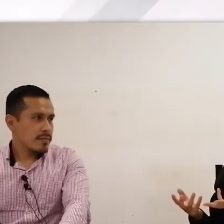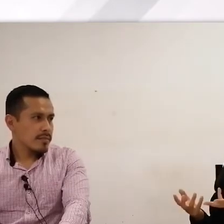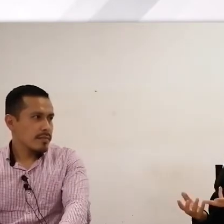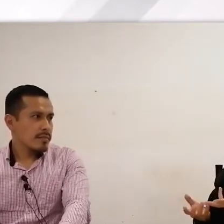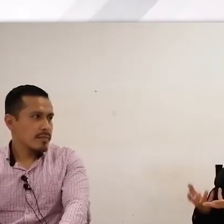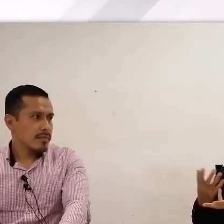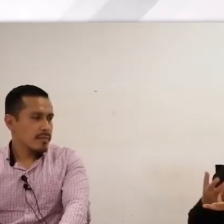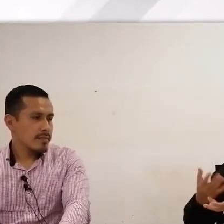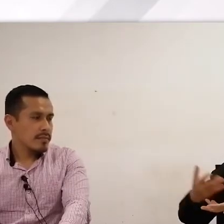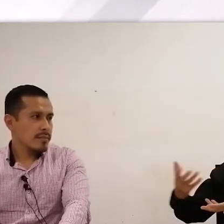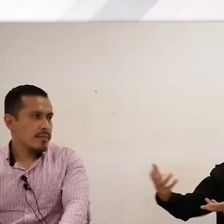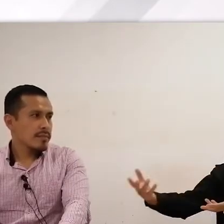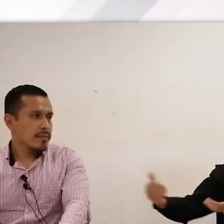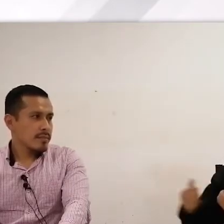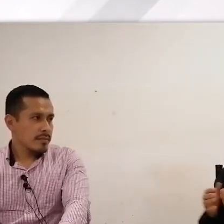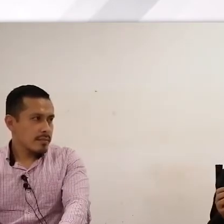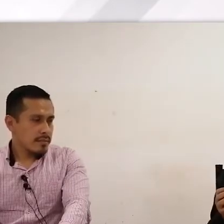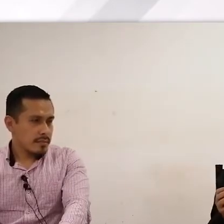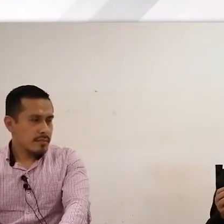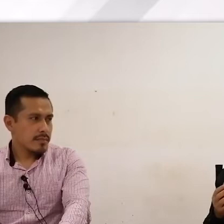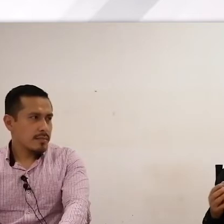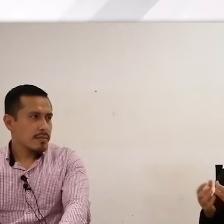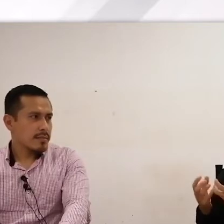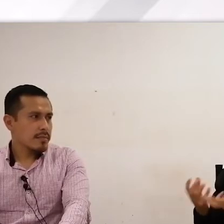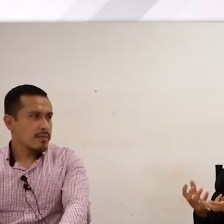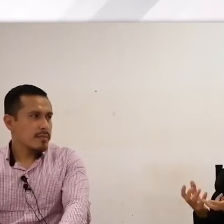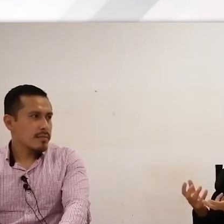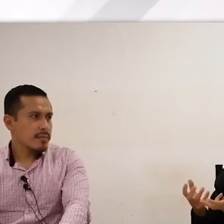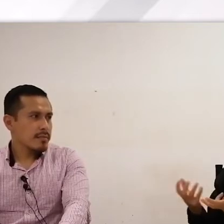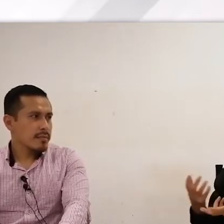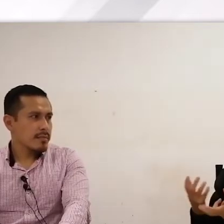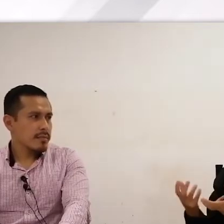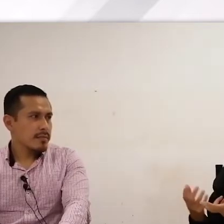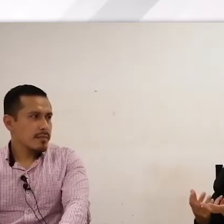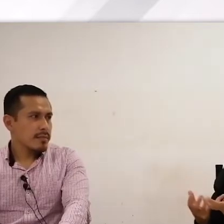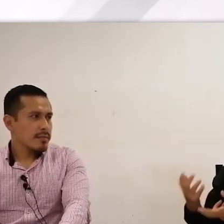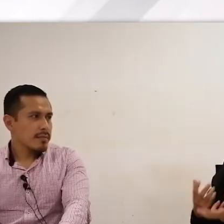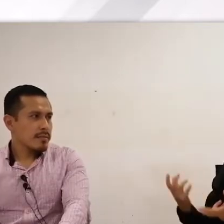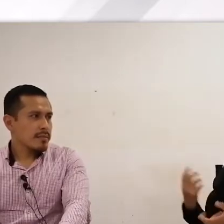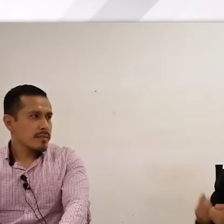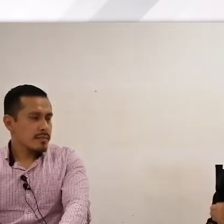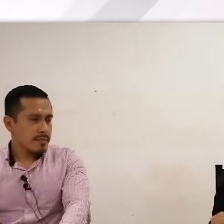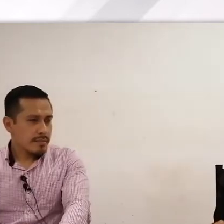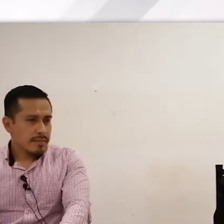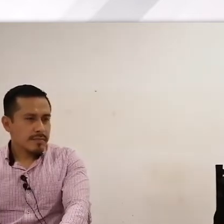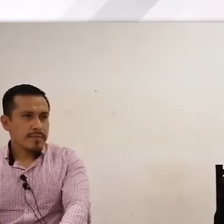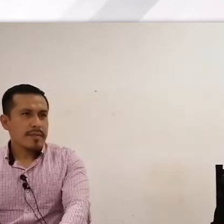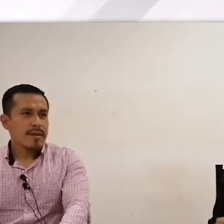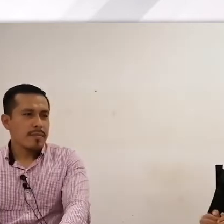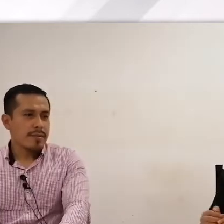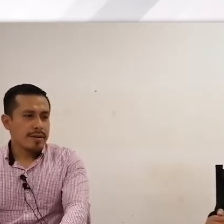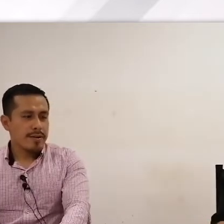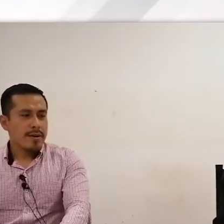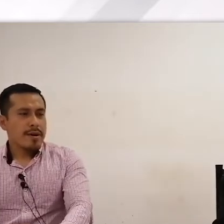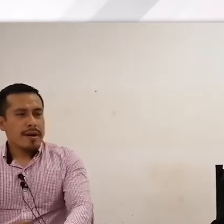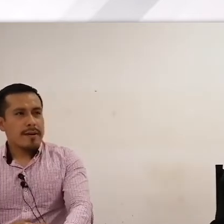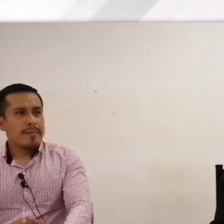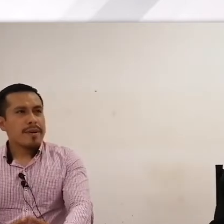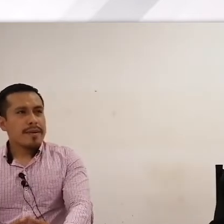primero con las manos y después se puede ir avanzando más. Pero ¿qué tan difícil es ese trabajo o ese comienzo?